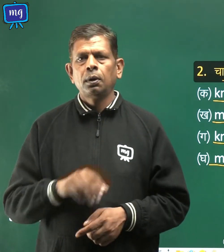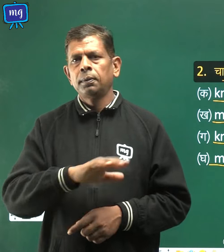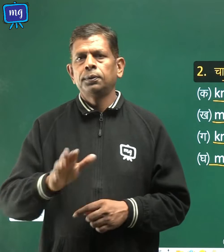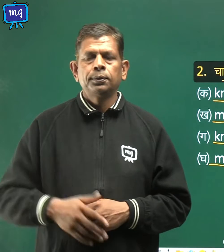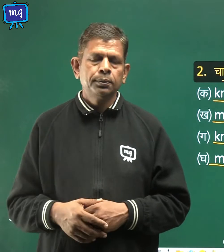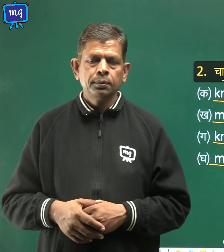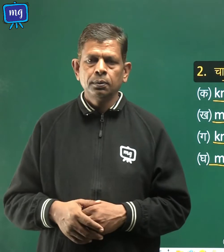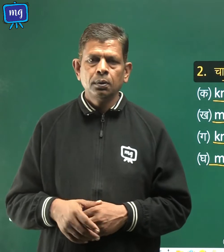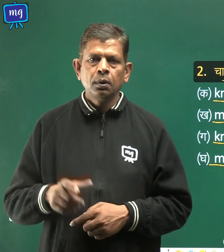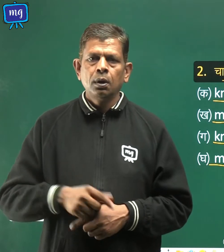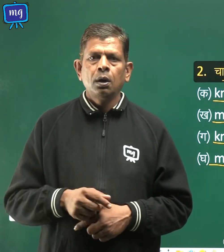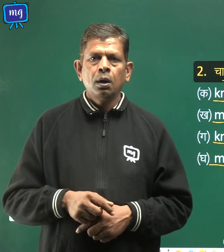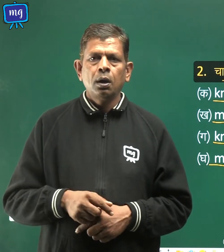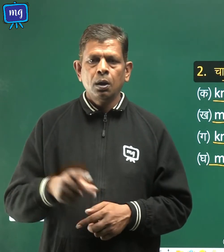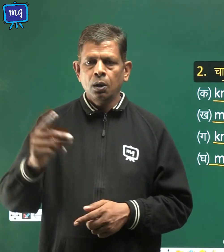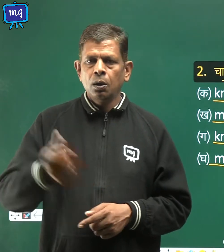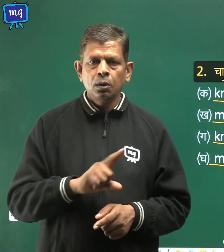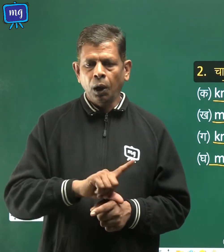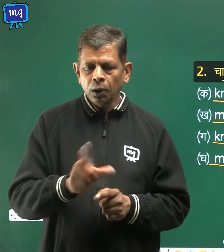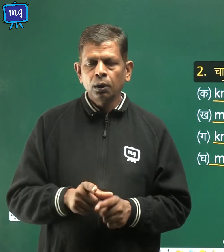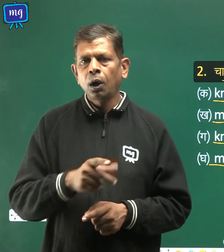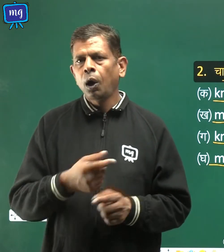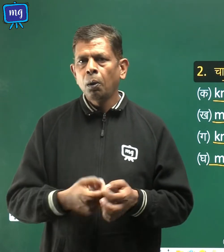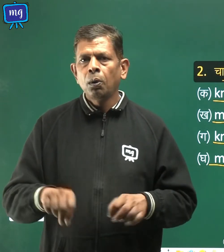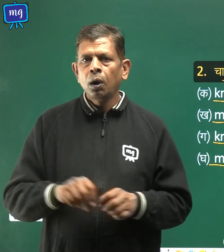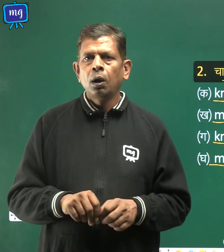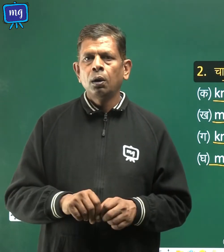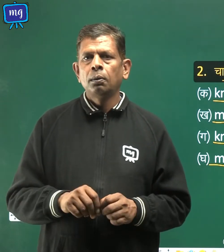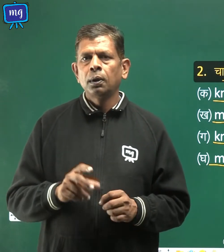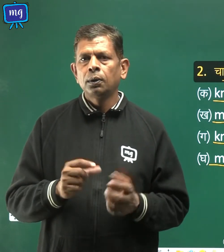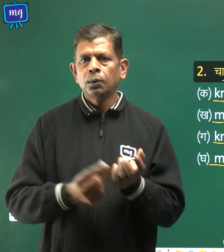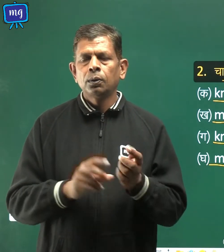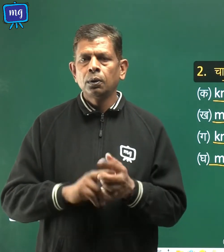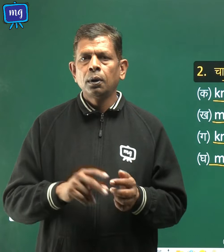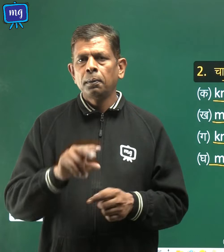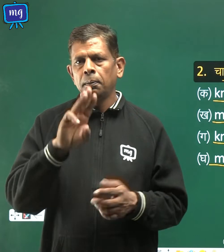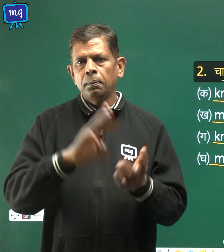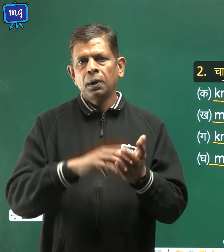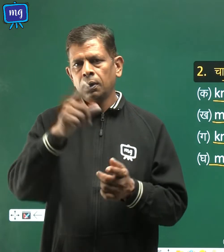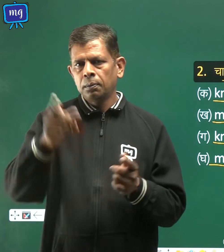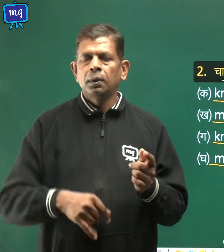बच्चों, चाल का मूल मात्रक है मीटर प्रति सेकंड।